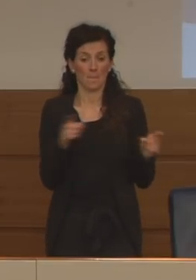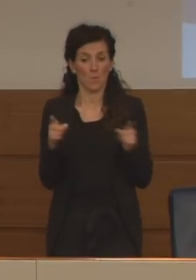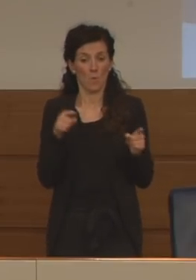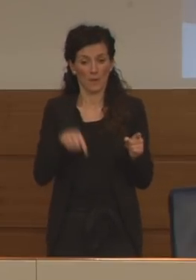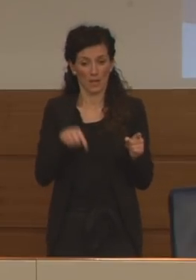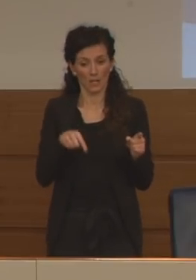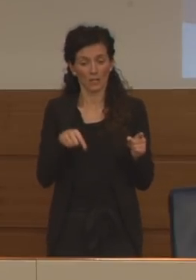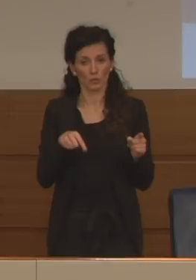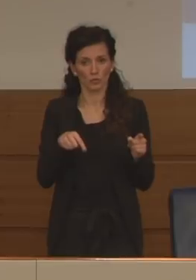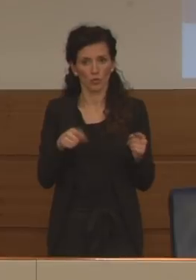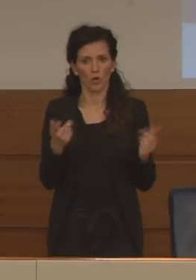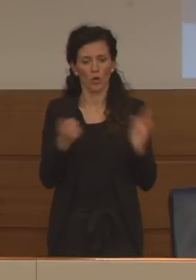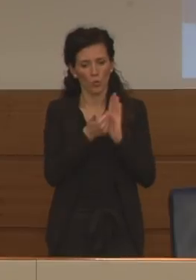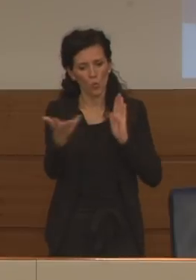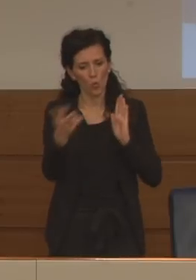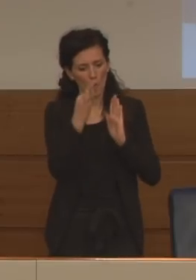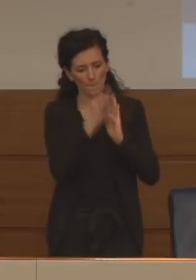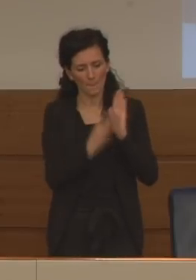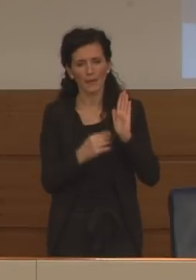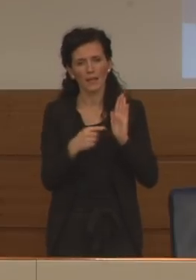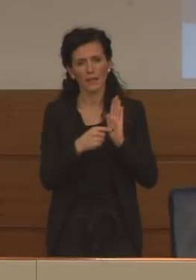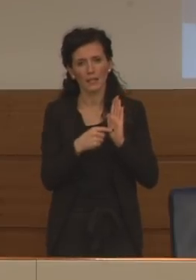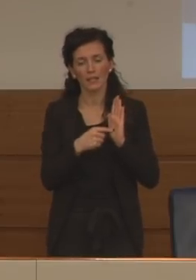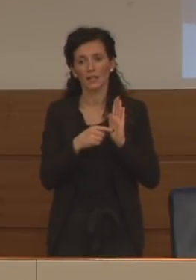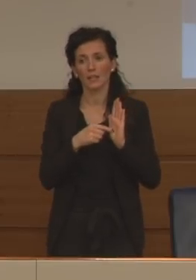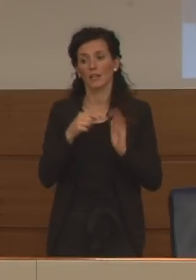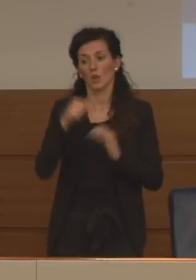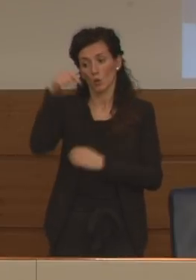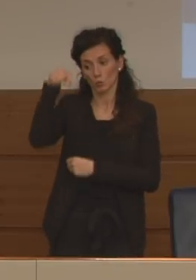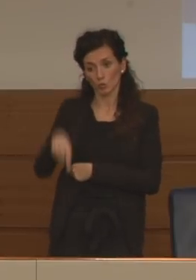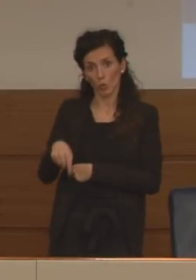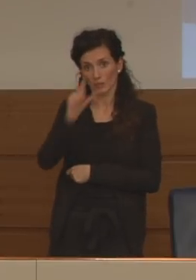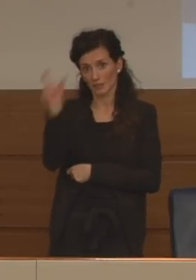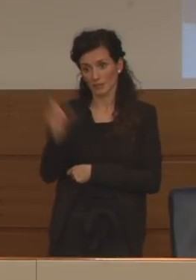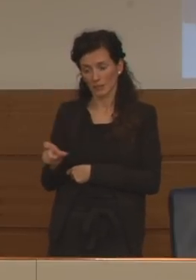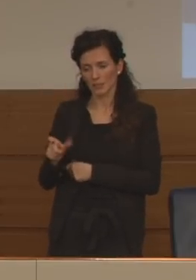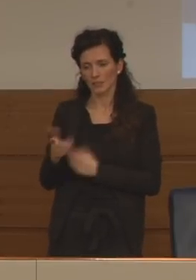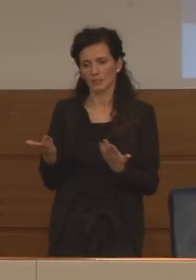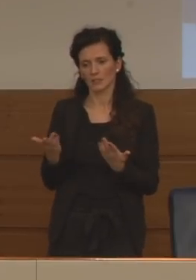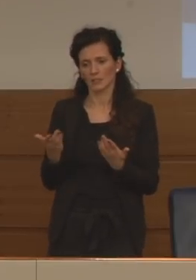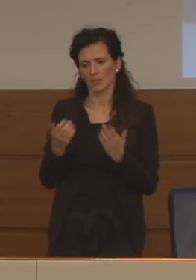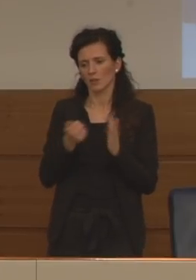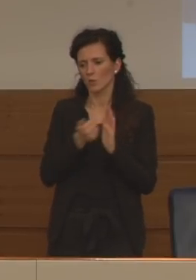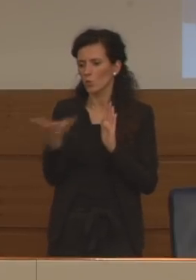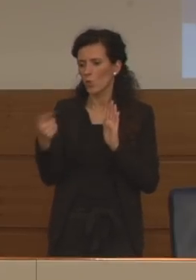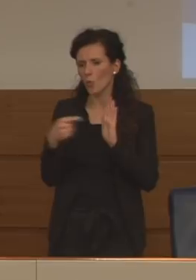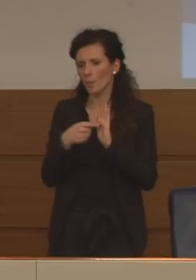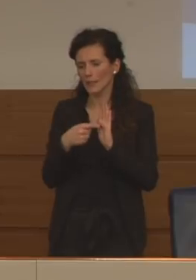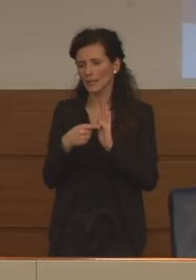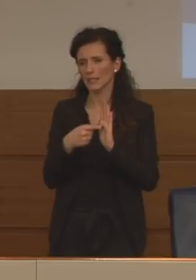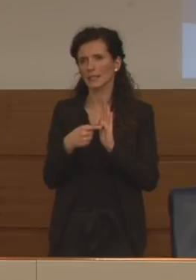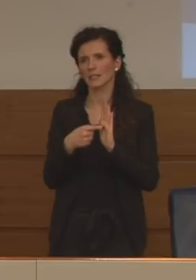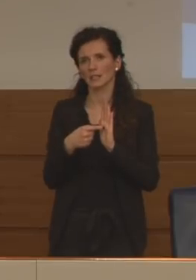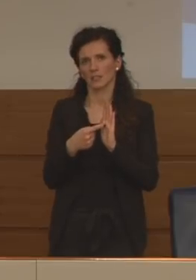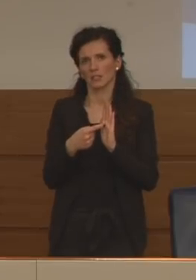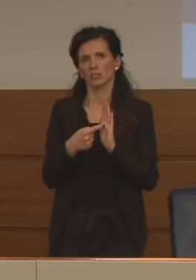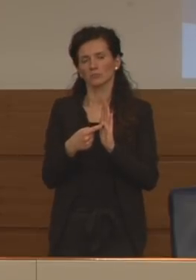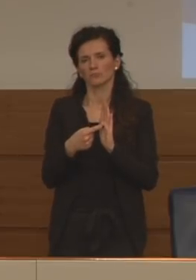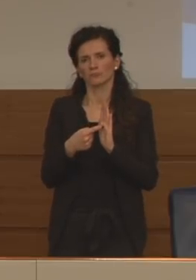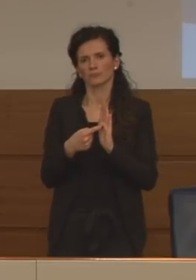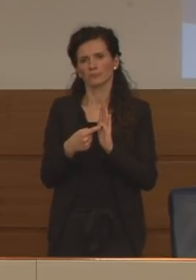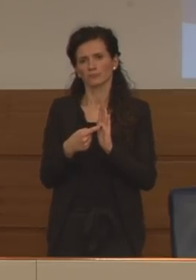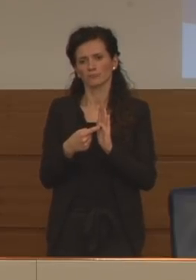che registriamo nel sud sono dei numeri del nostro paese sono dei numeri che